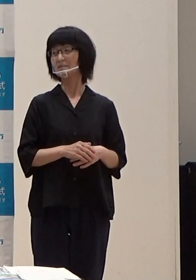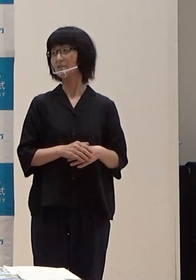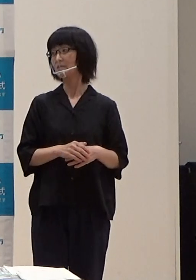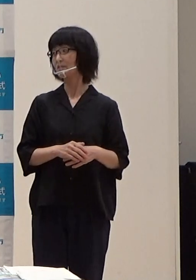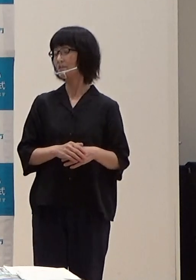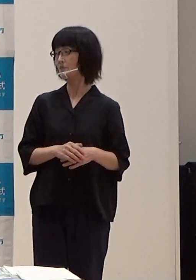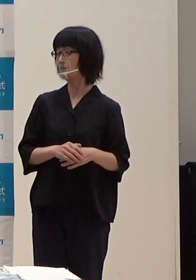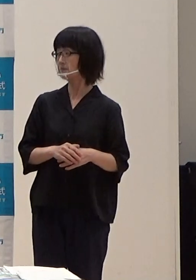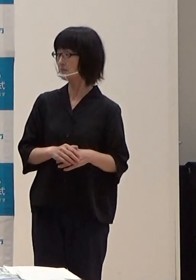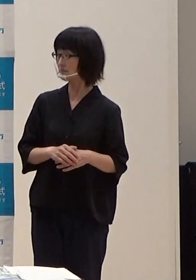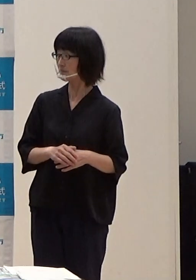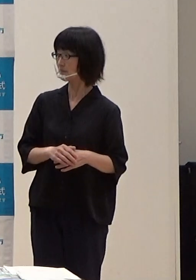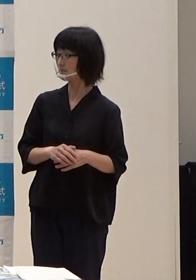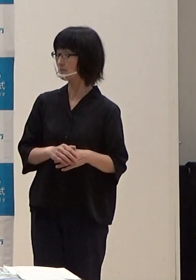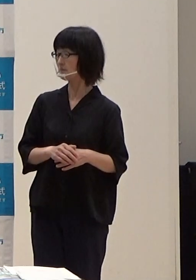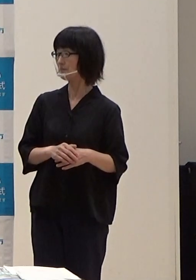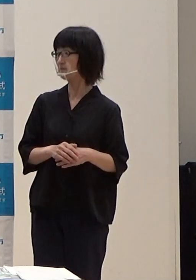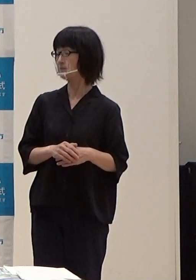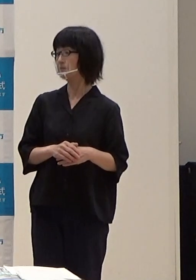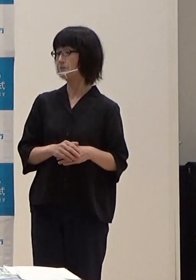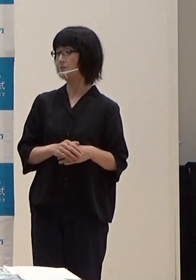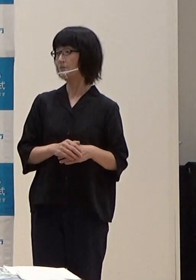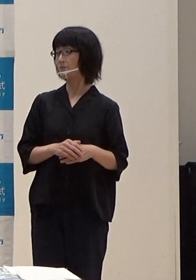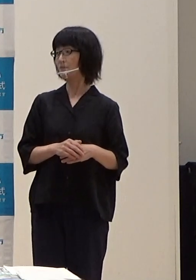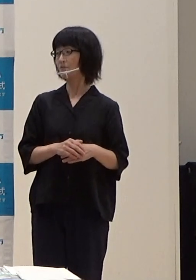白番に電話番号書いてください。